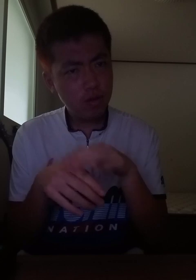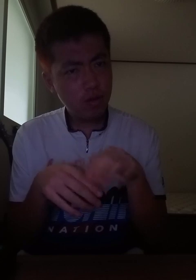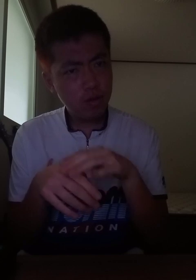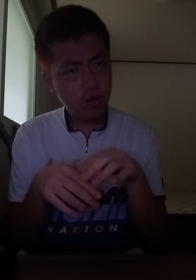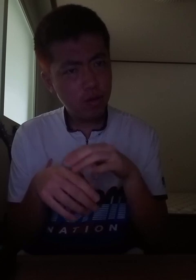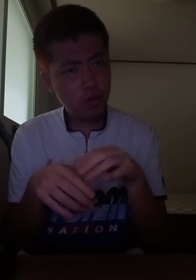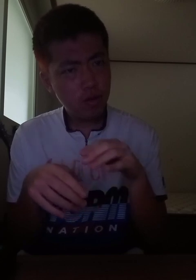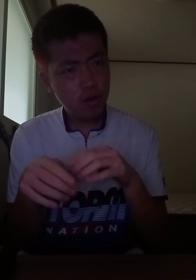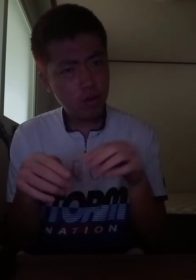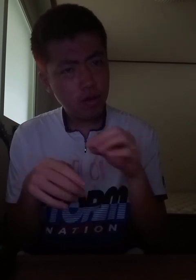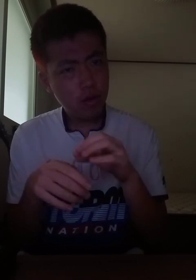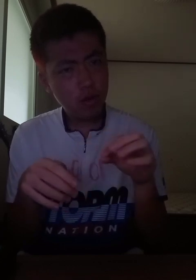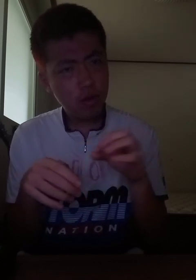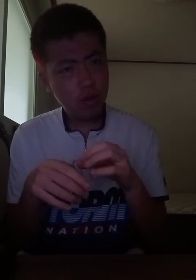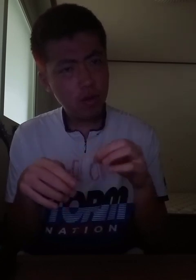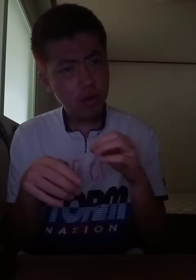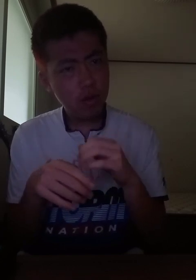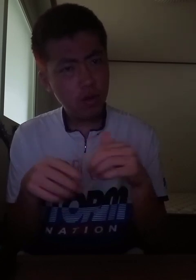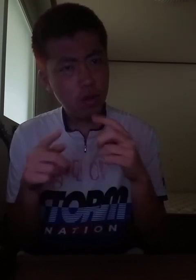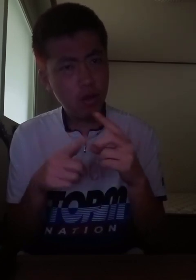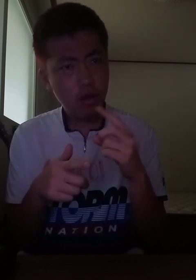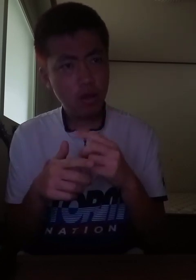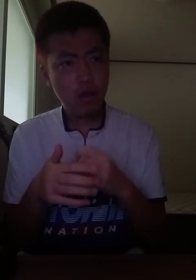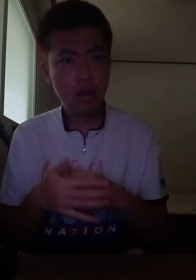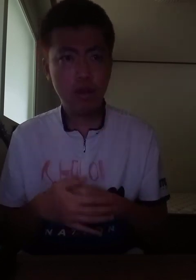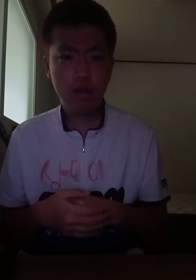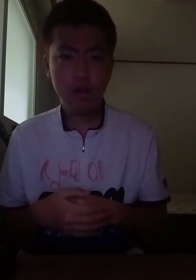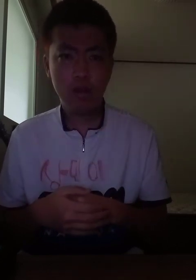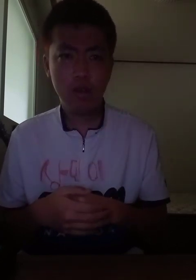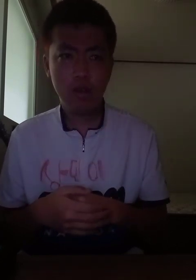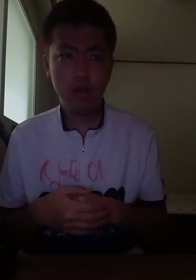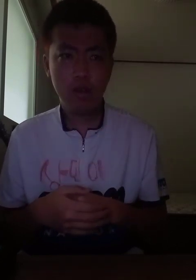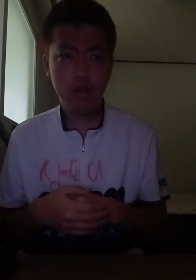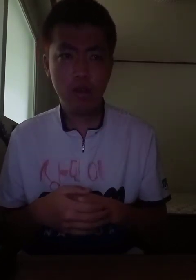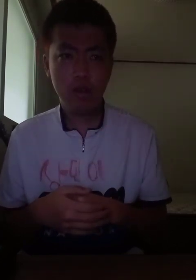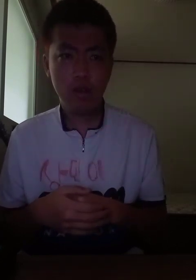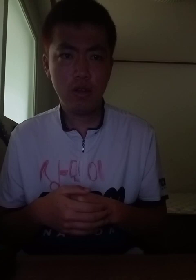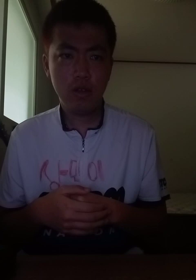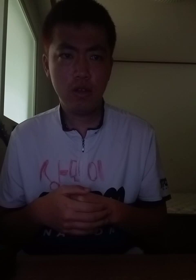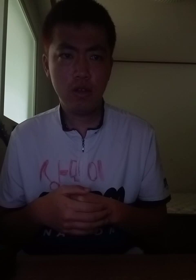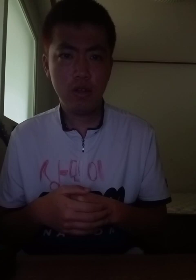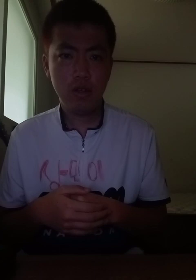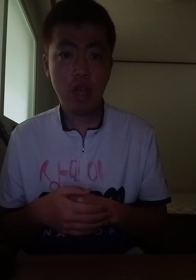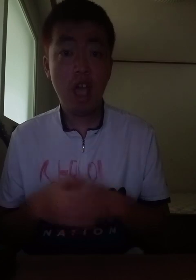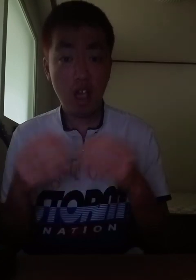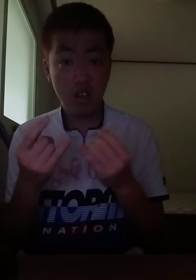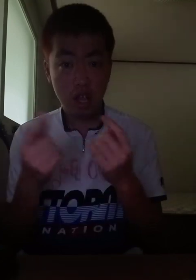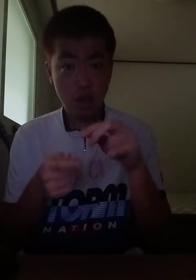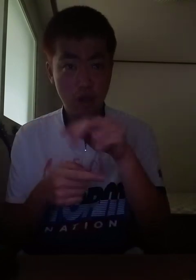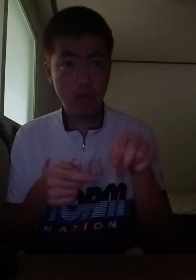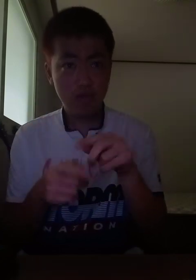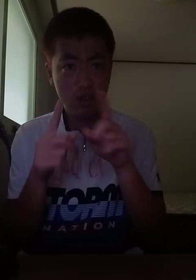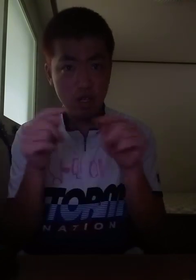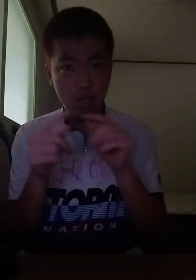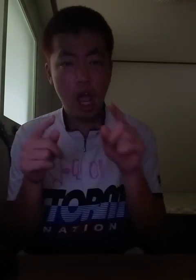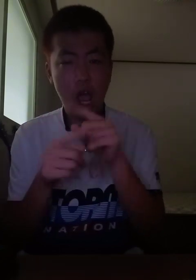day ago. 안전하게 보세요. 그거 아니면은 용인들. 태양열로 작동해 흐린 날엔 안 켜질 때도 있다고